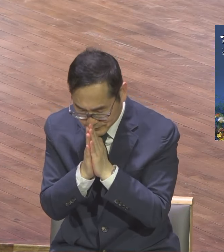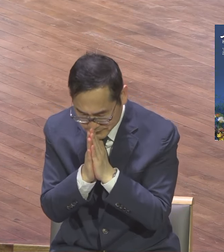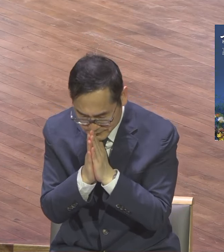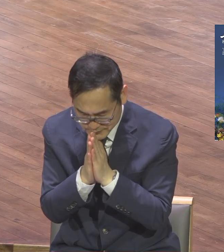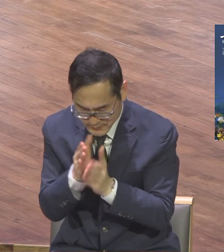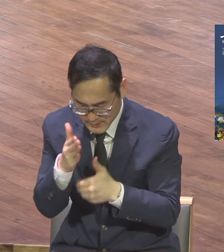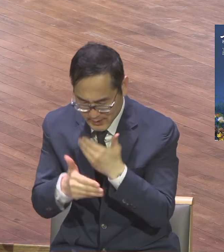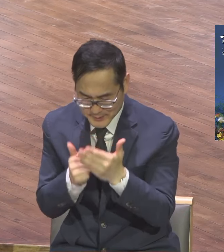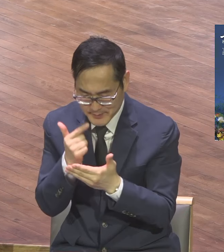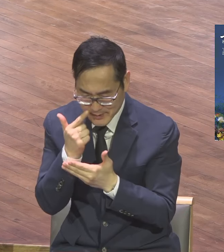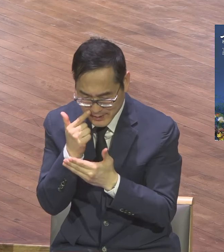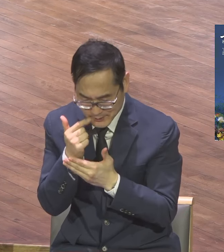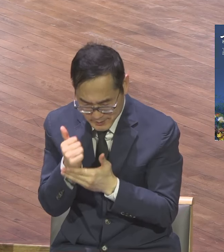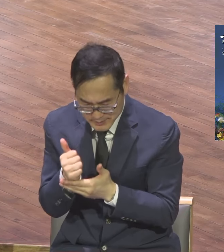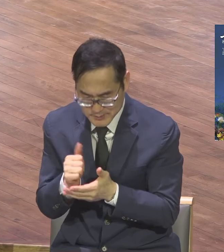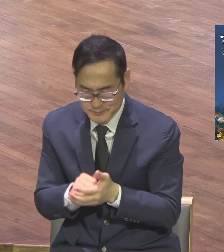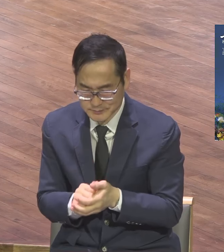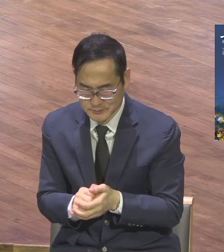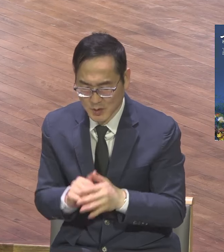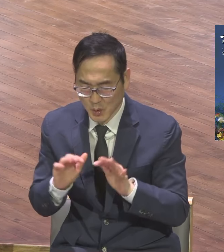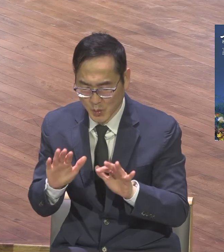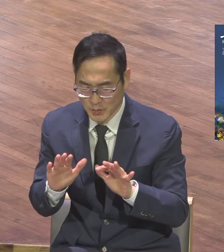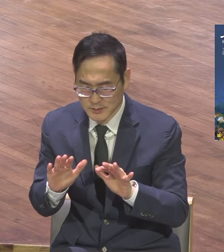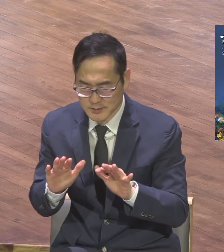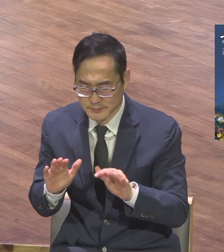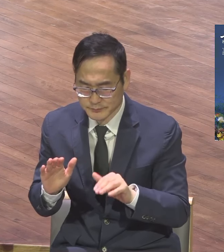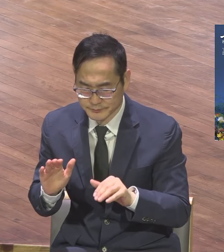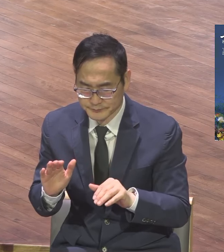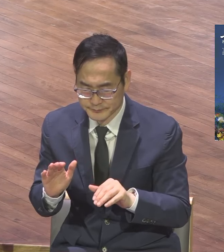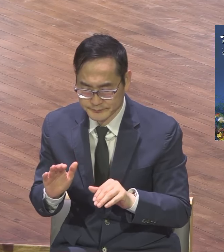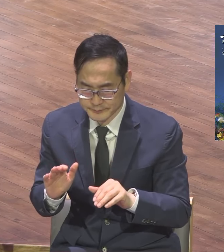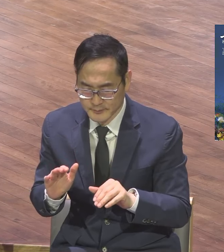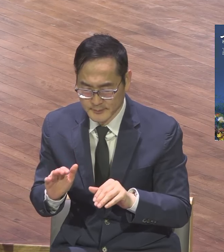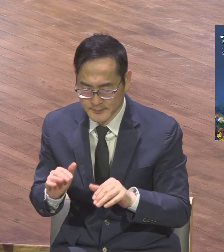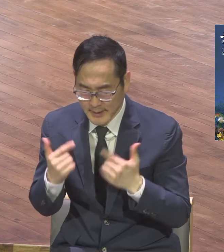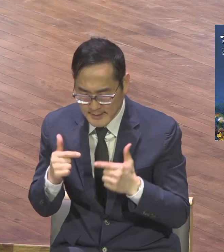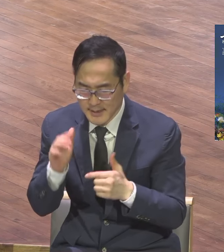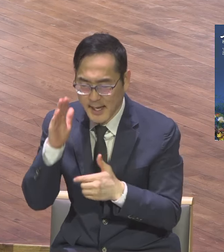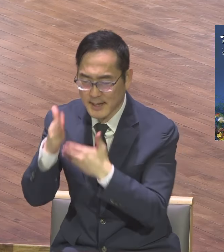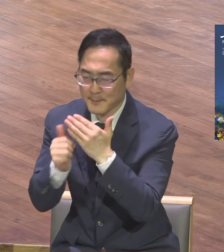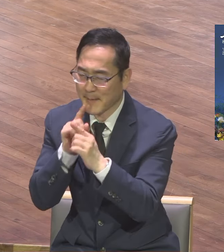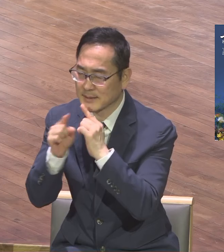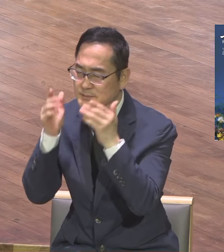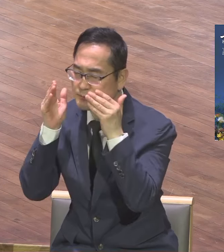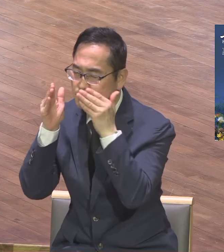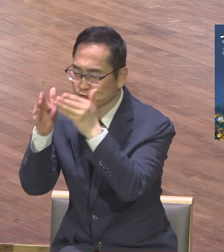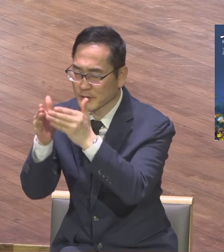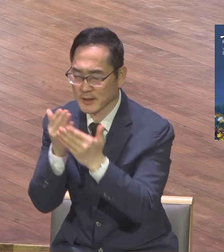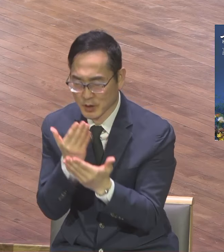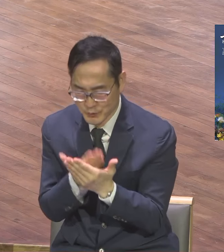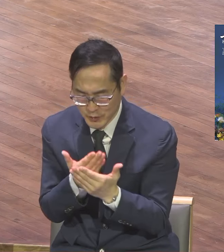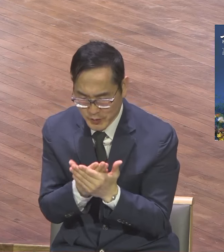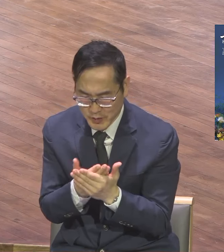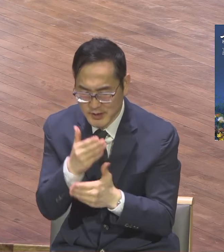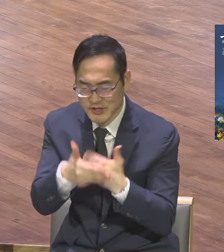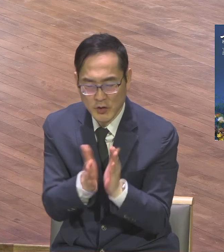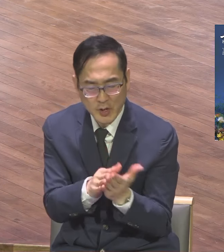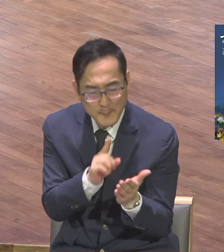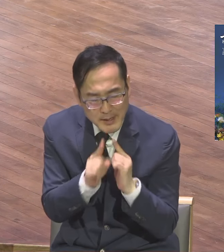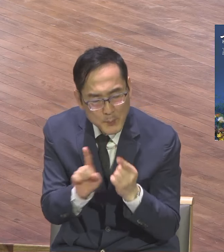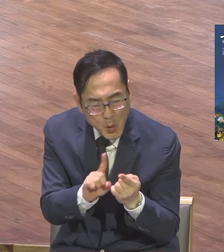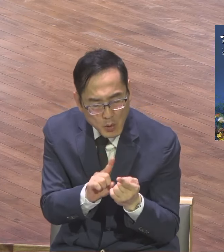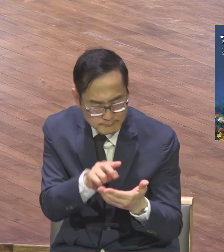모든 성도들 오늘부터 하나님의 말씀에 집중하게 하여 주옵소서. 성경이 뭐라고 말했는가를 보게 하여 주옵시고